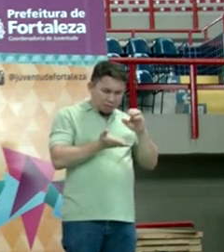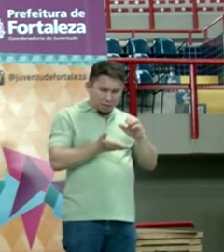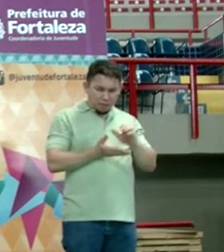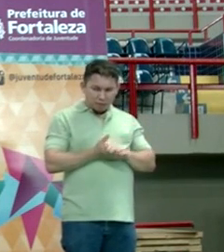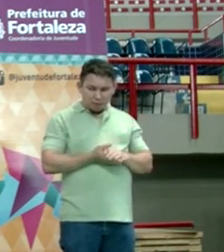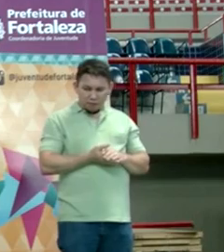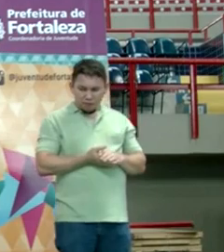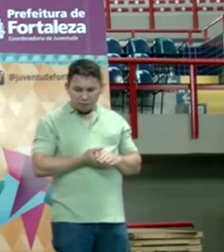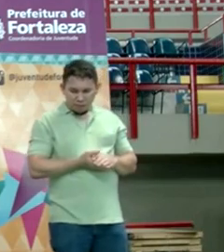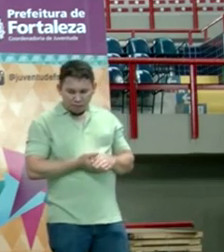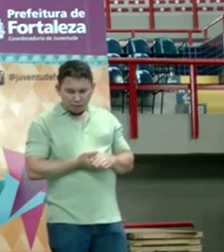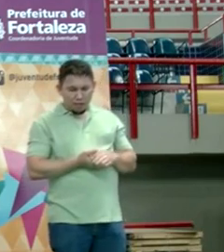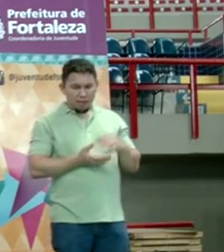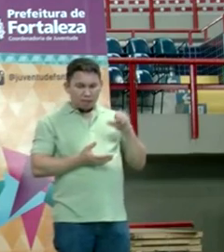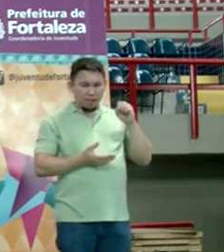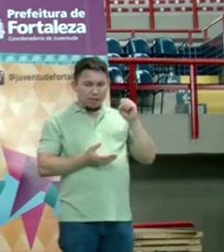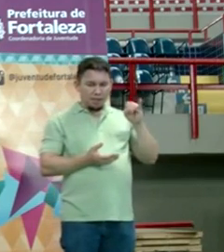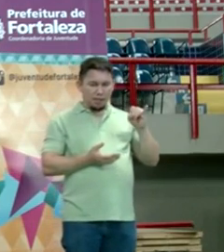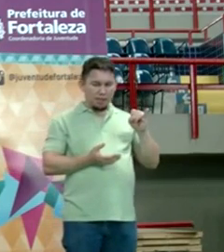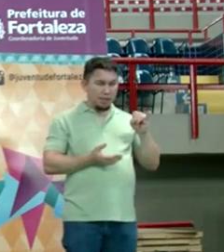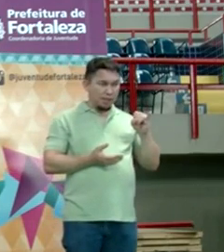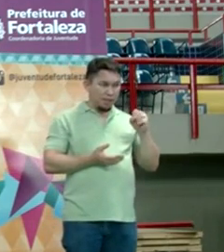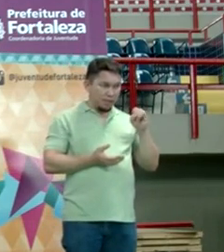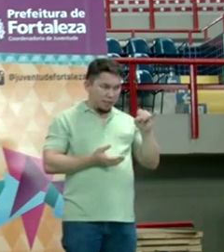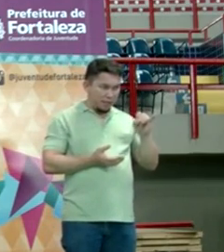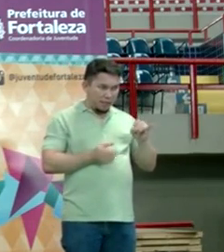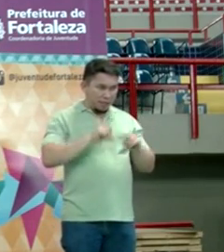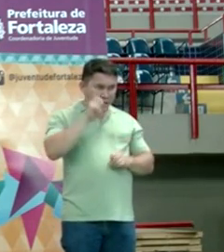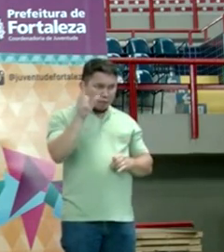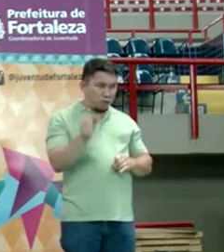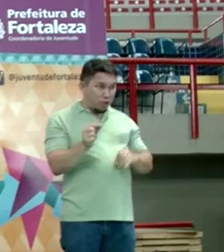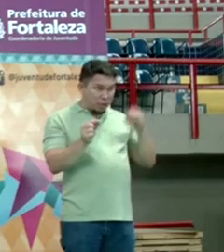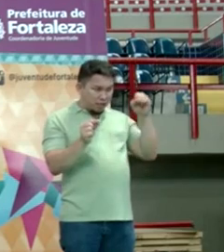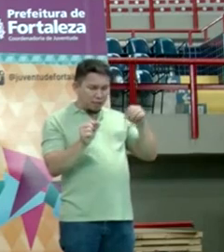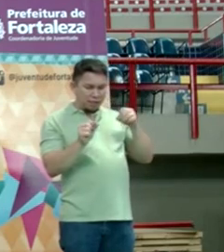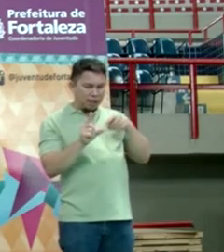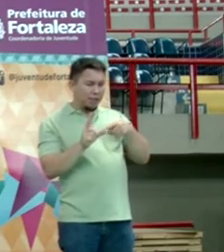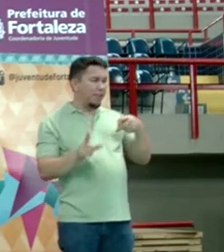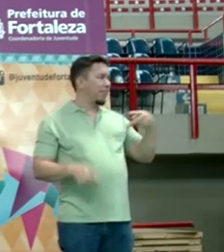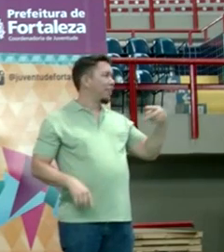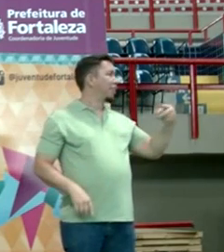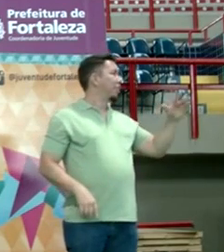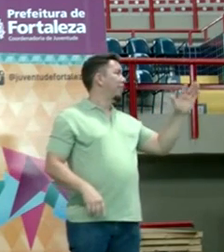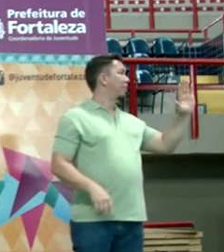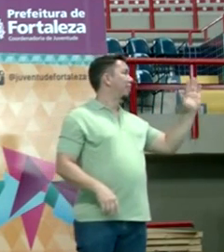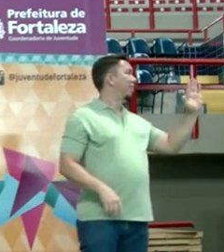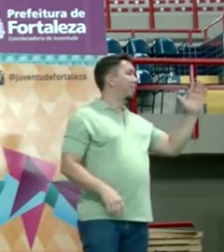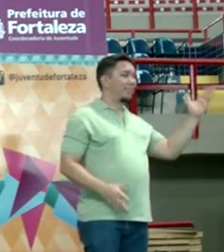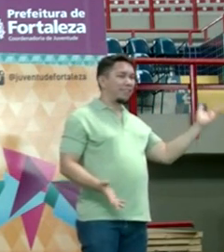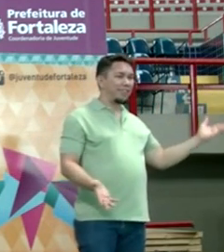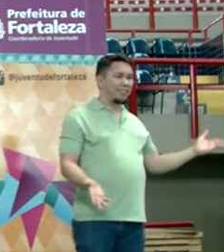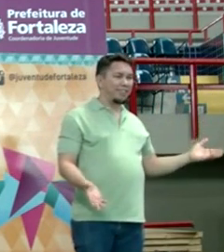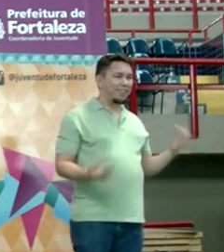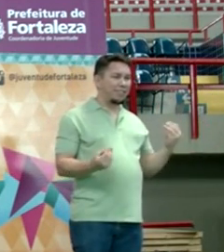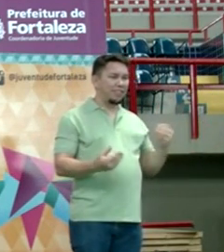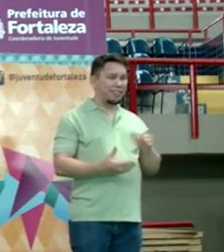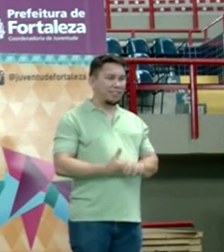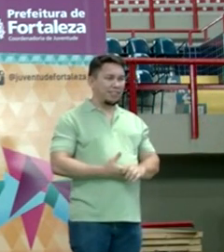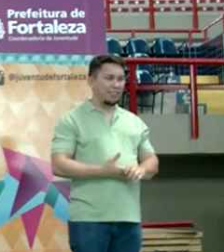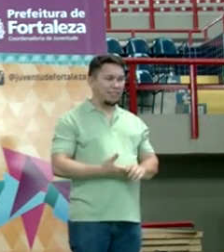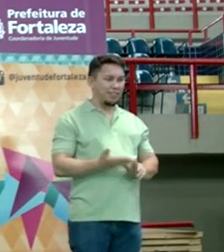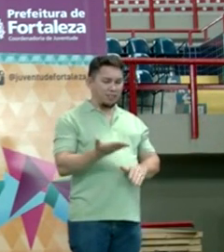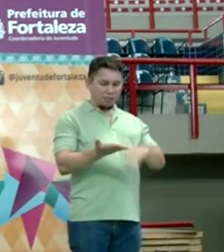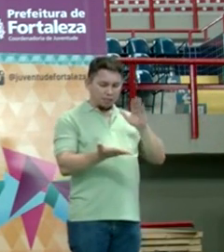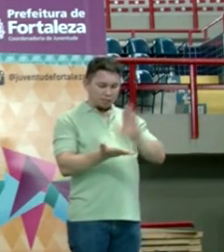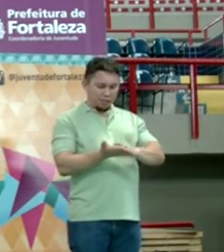quando o astronauta saísse, ele ia embora. Como é que na gravidade zero um elemento deixou uma pegada